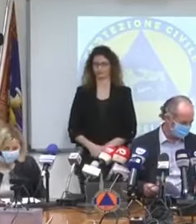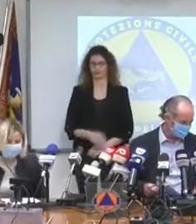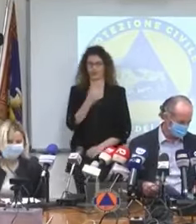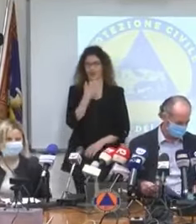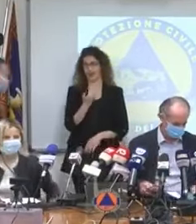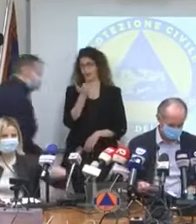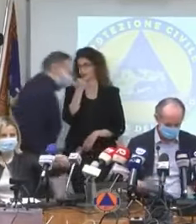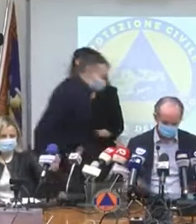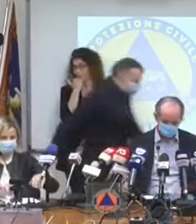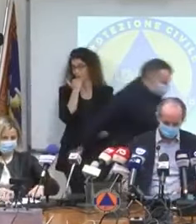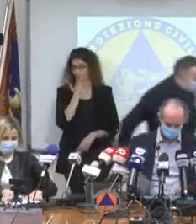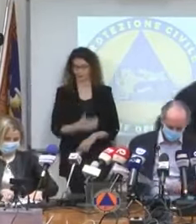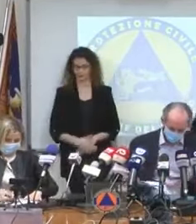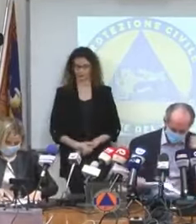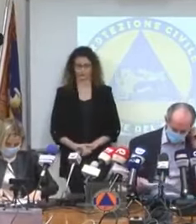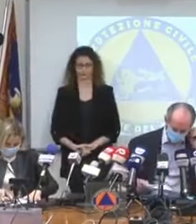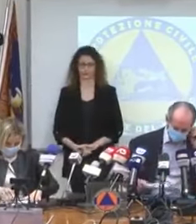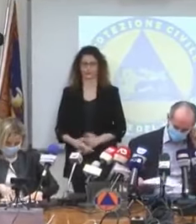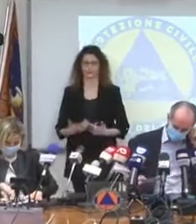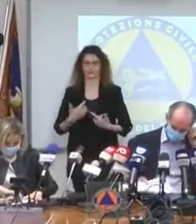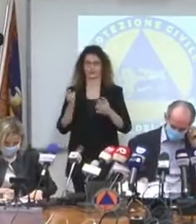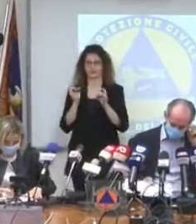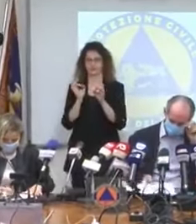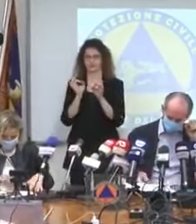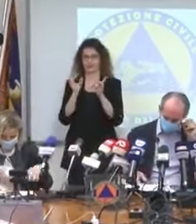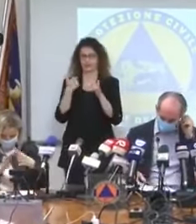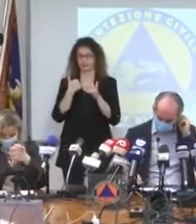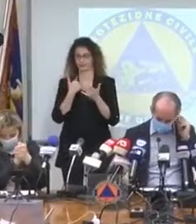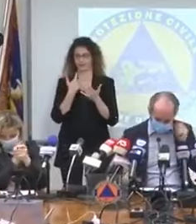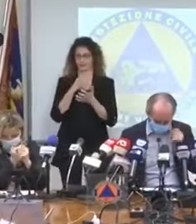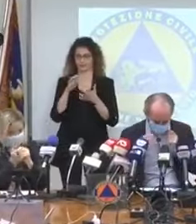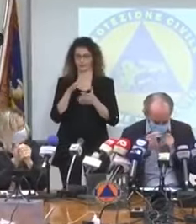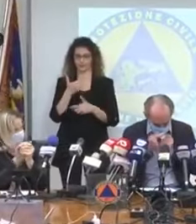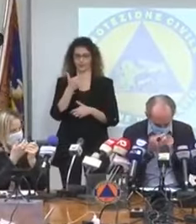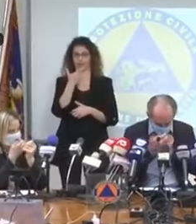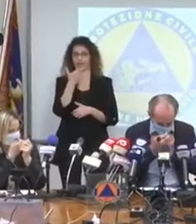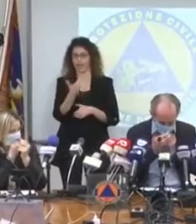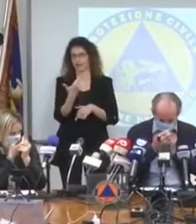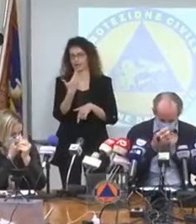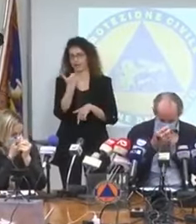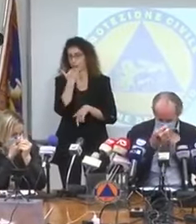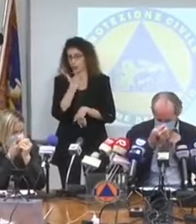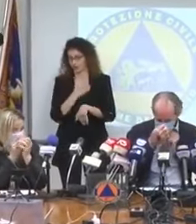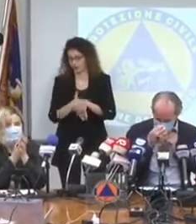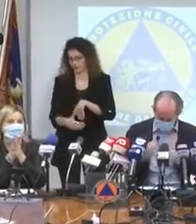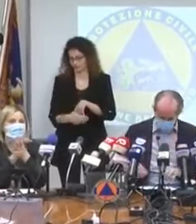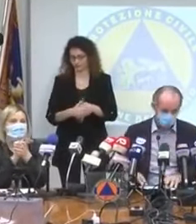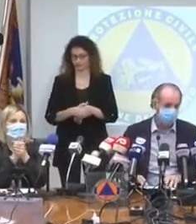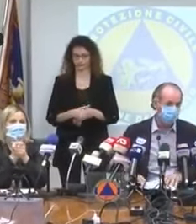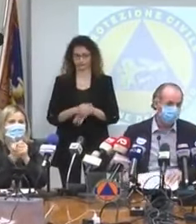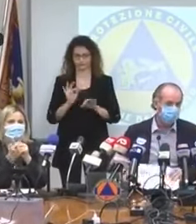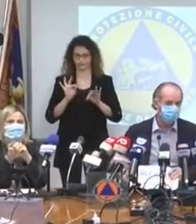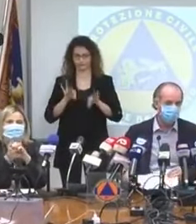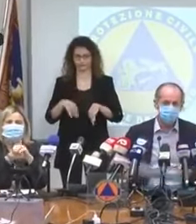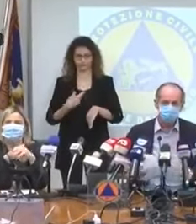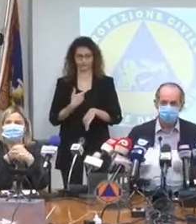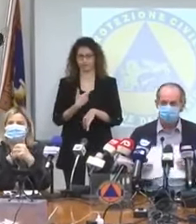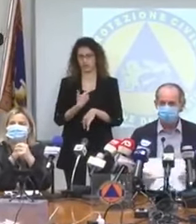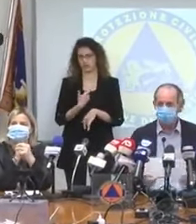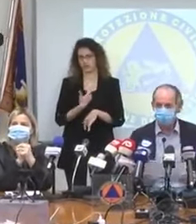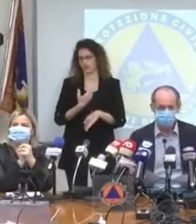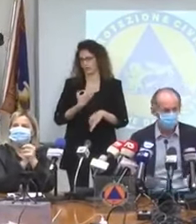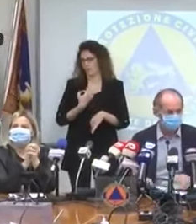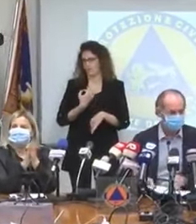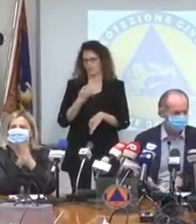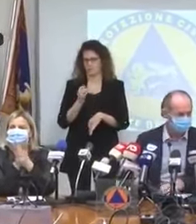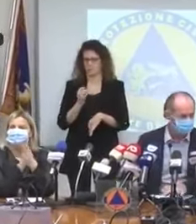Grazie, scusate, ma mattina è incasinata. Grazie e scusate per il ritardo. Per uno dei pochissimi